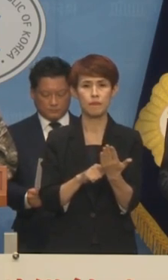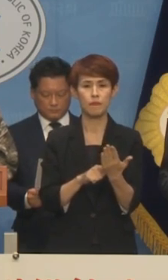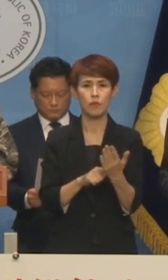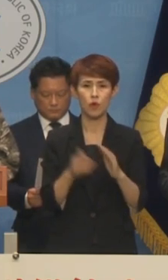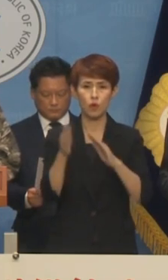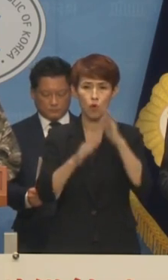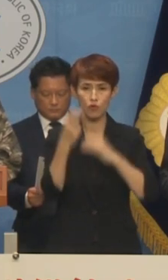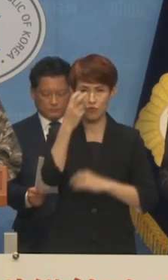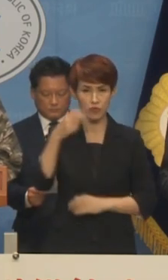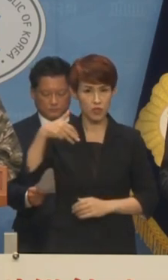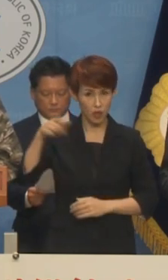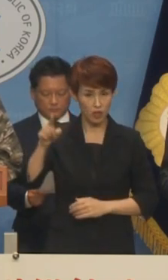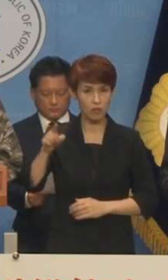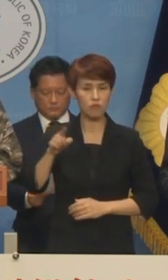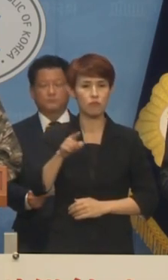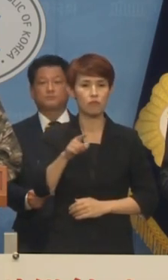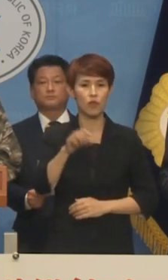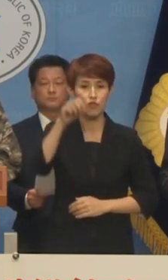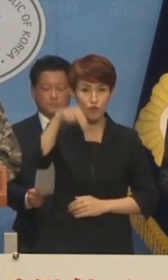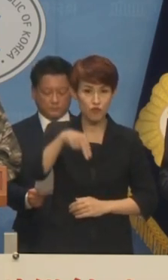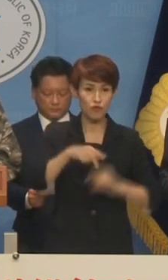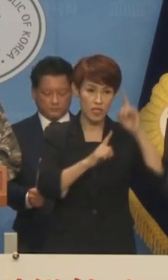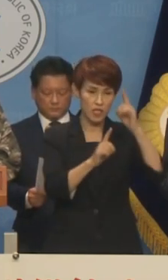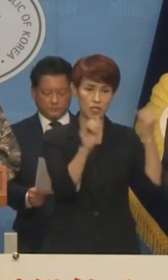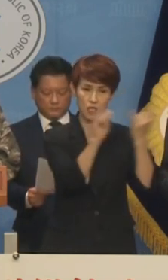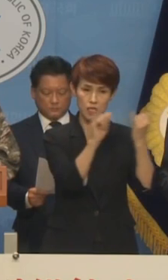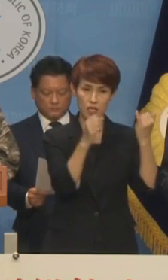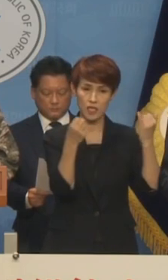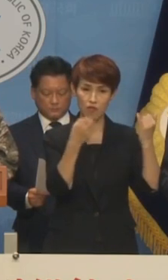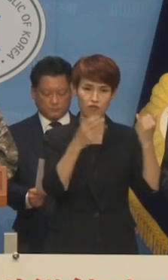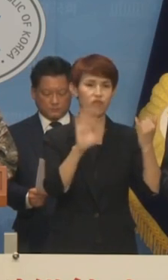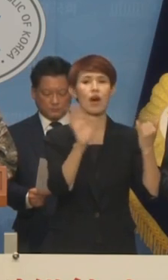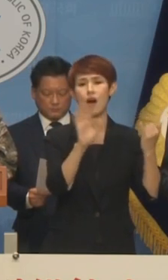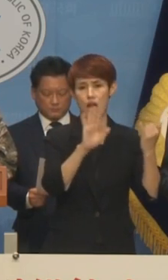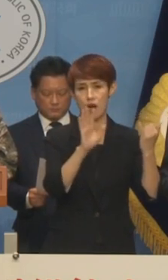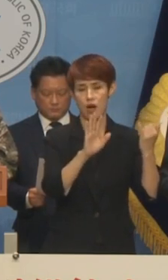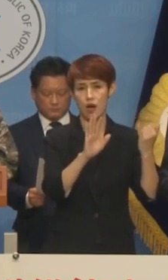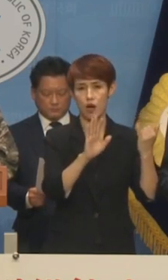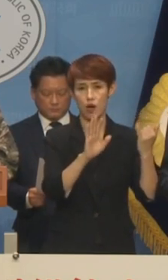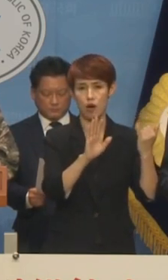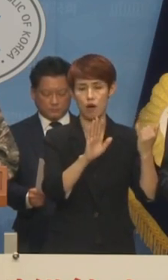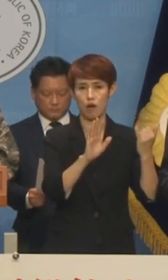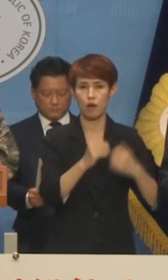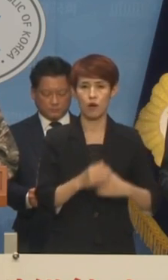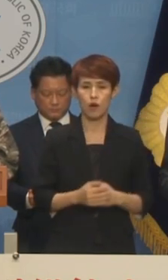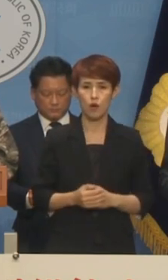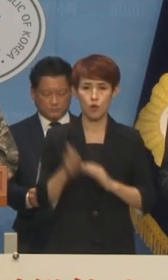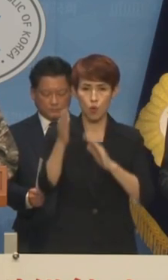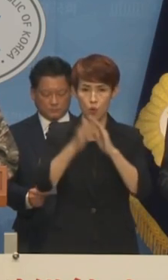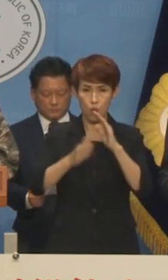공수처는 두 사람이 평소 자주 통화하던 사이는 아니었던 것으로 보고 있습니다. 앞서